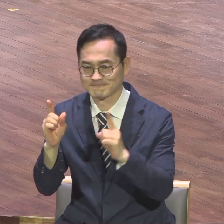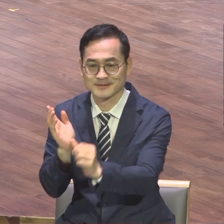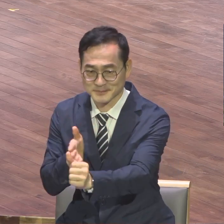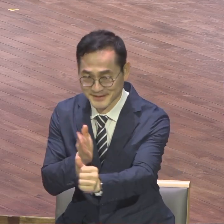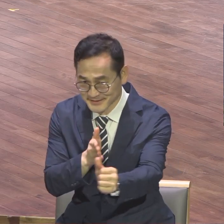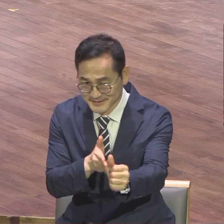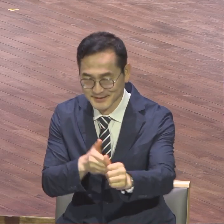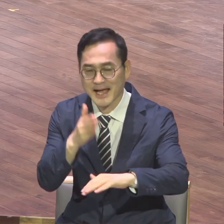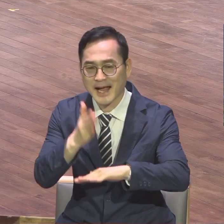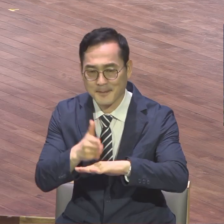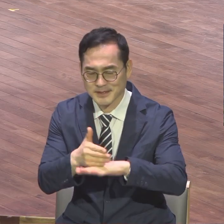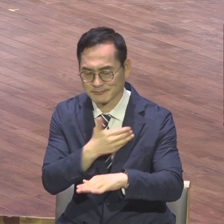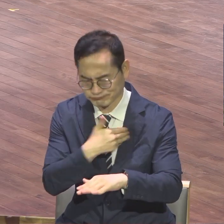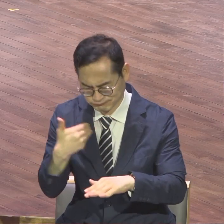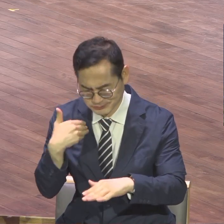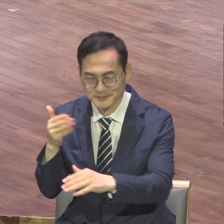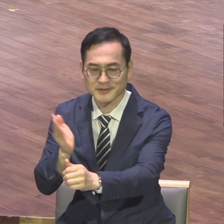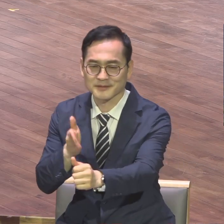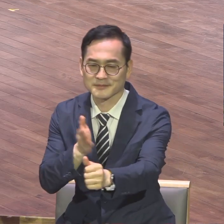넘치시길 바랍니다.